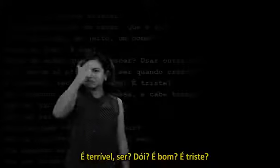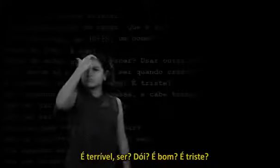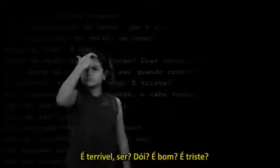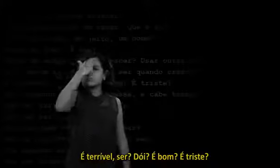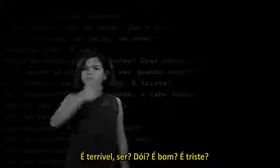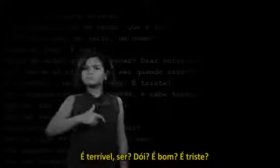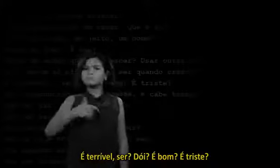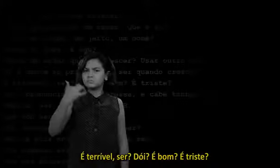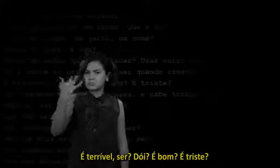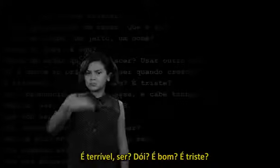Dói?